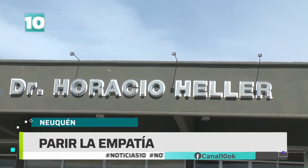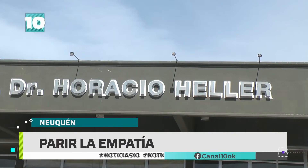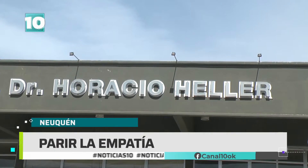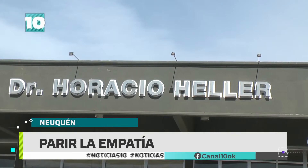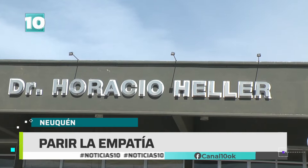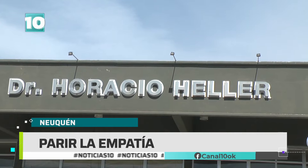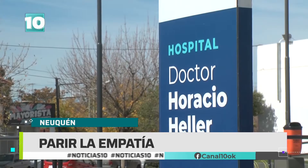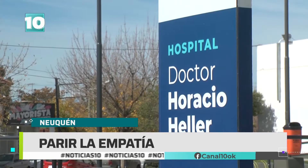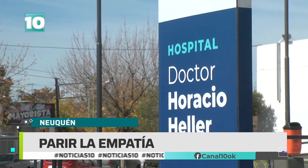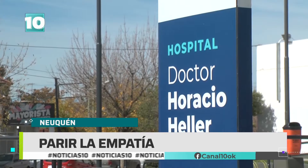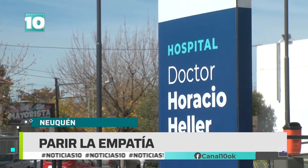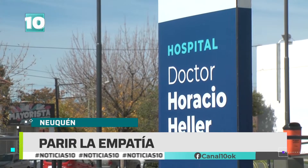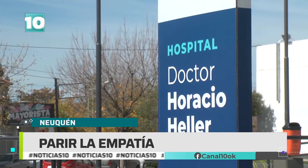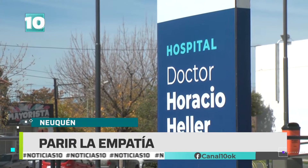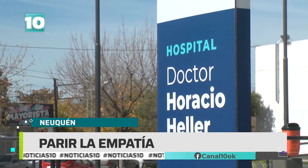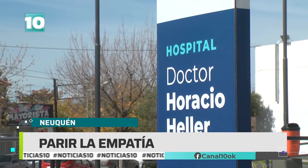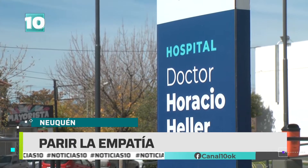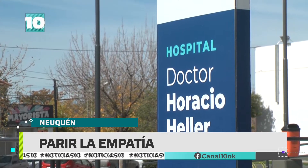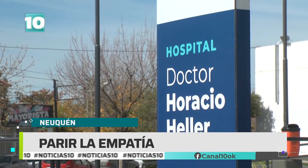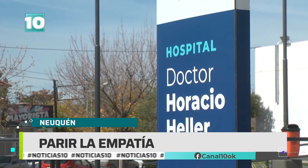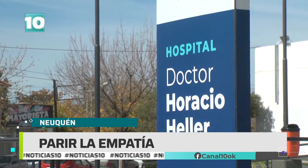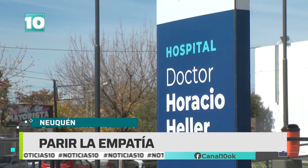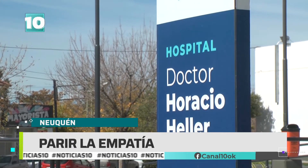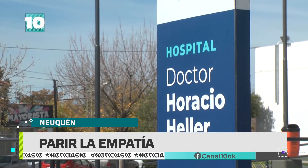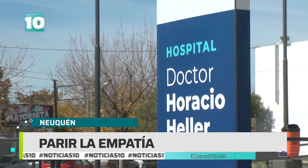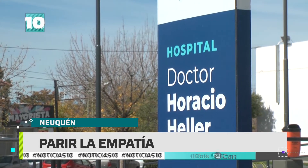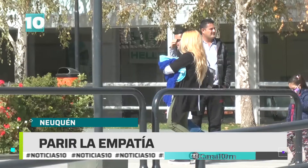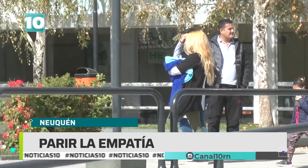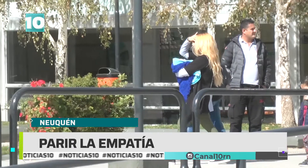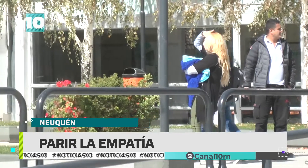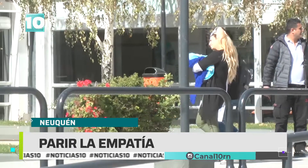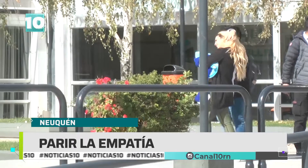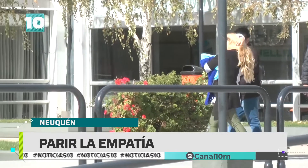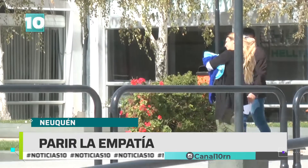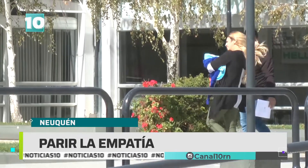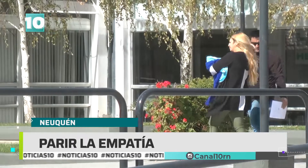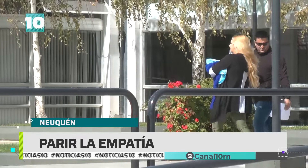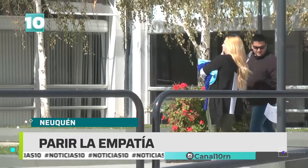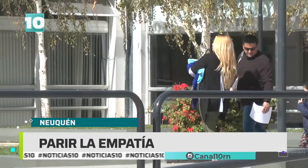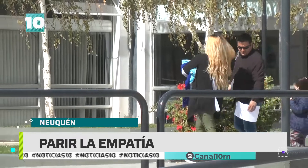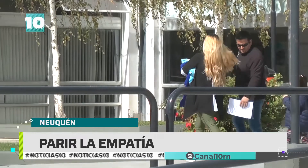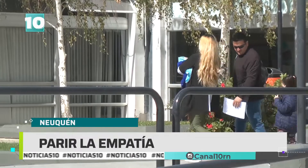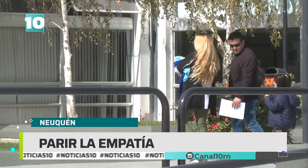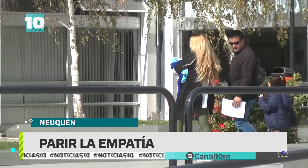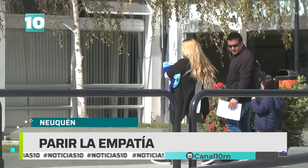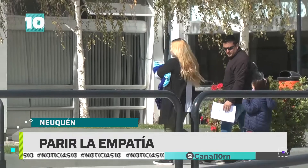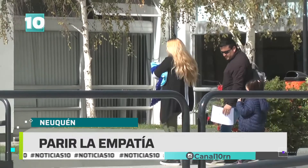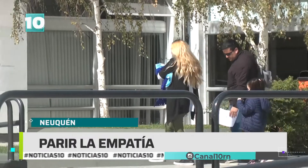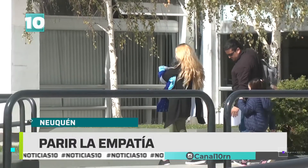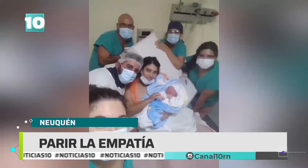Los profesionales de la salud del Hospital Heller aprendieron el lenguaje de señas y por primera vez en Neuquén se realizó un parto